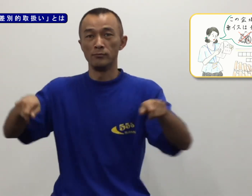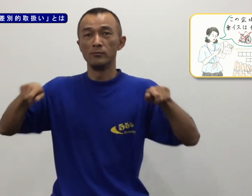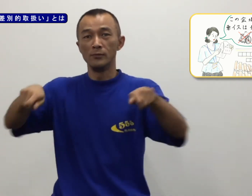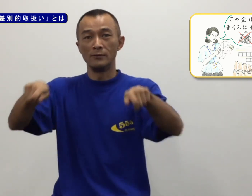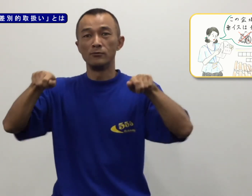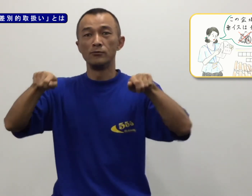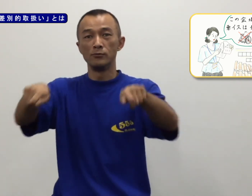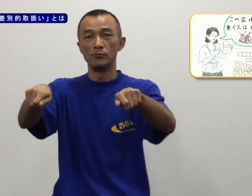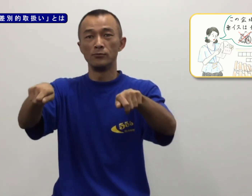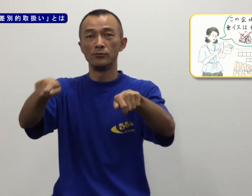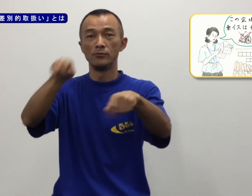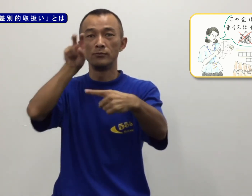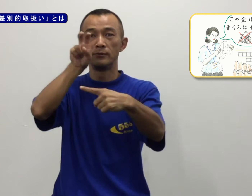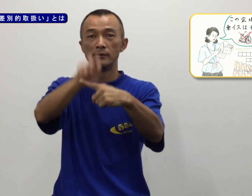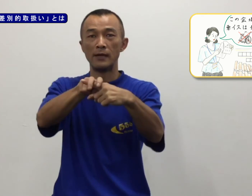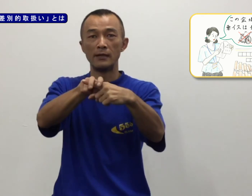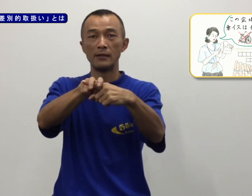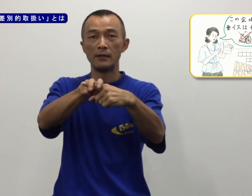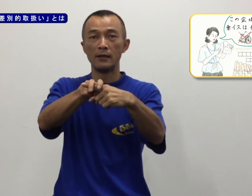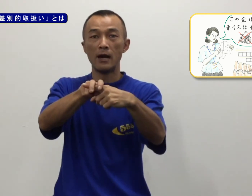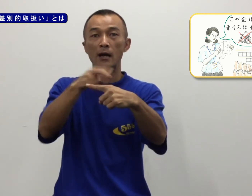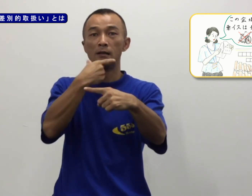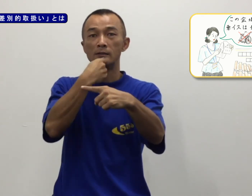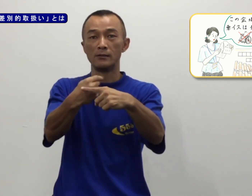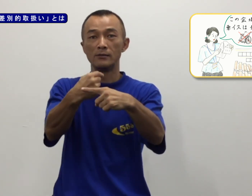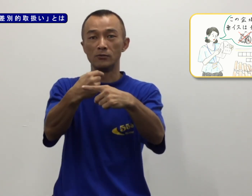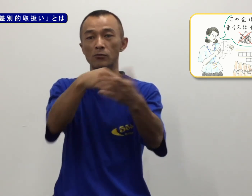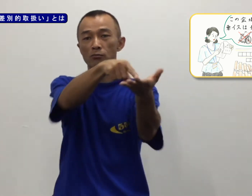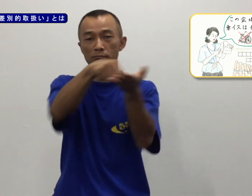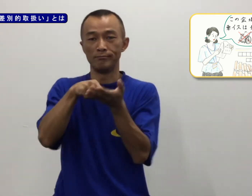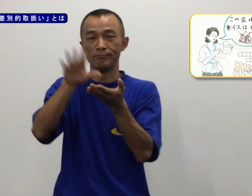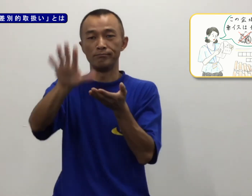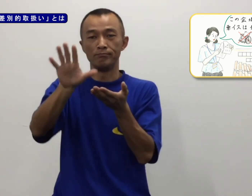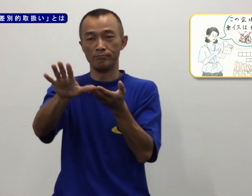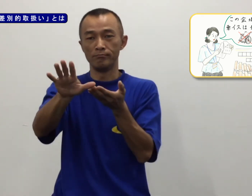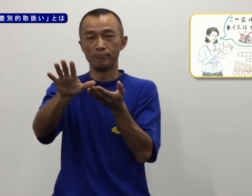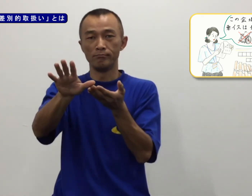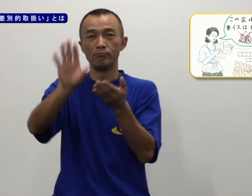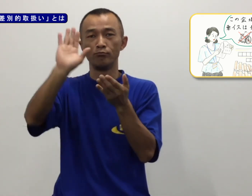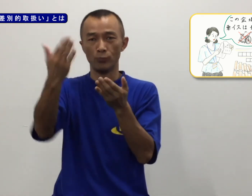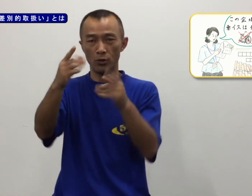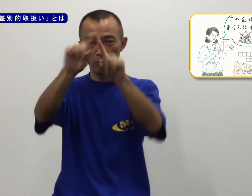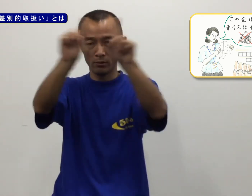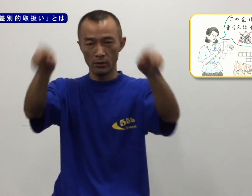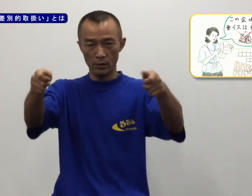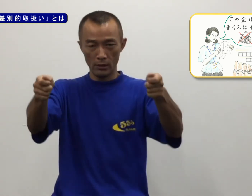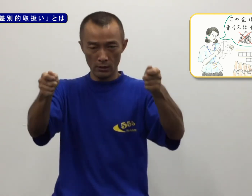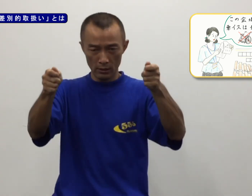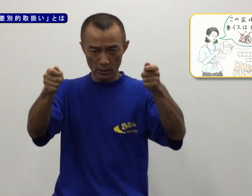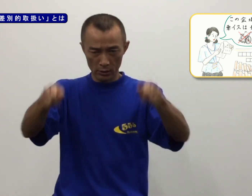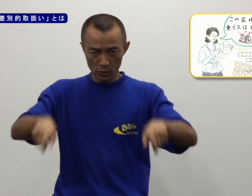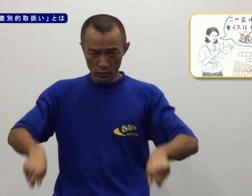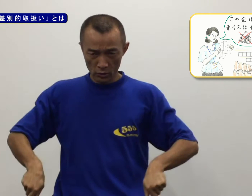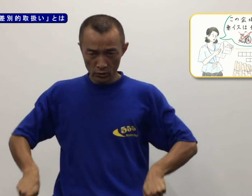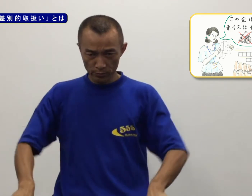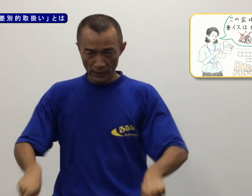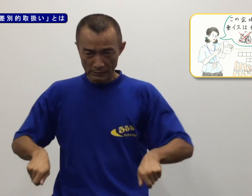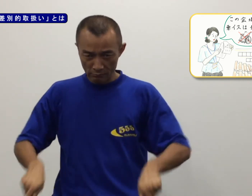車いす利用者から参加申し込みがあったが会場には車いすに